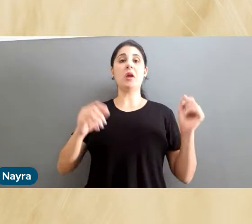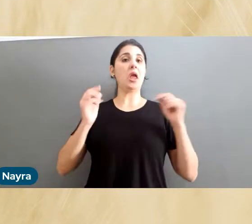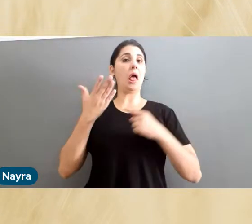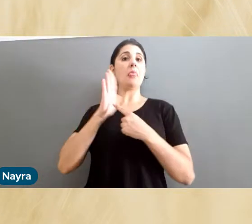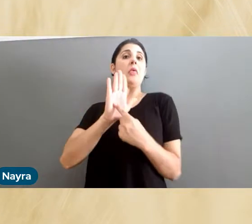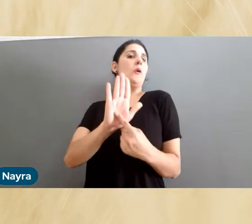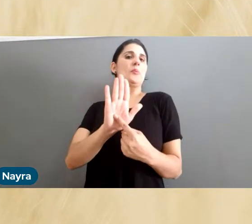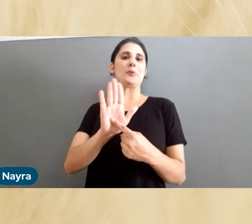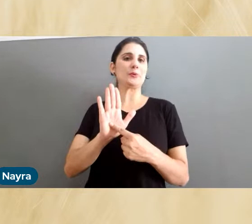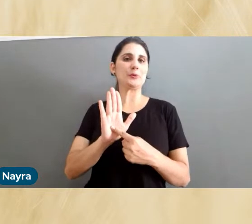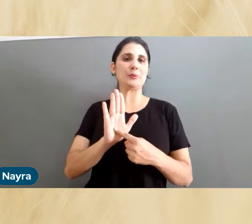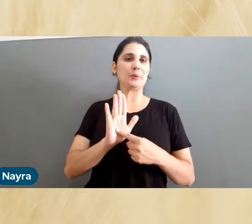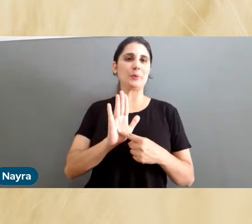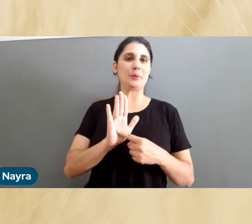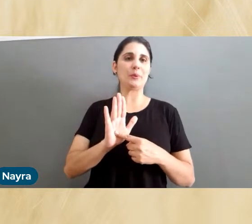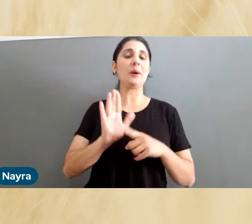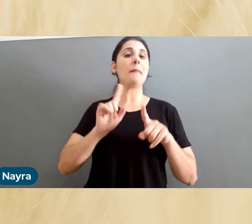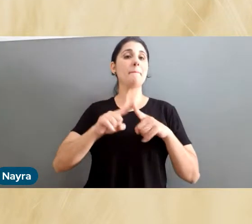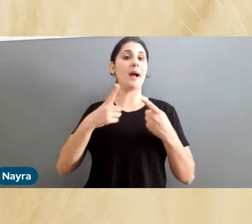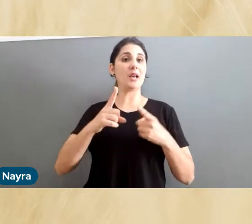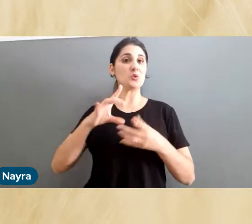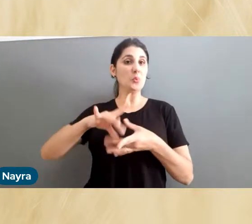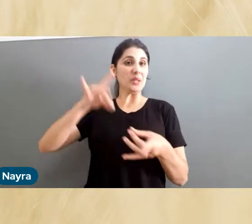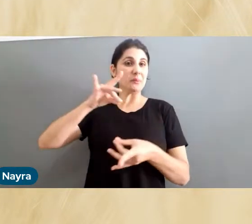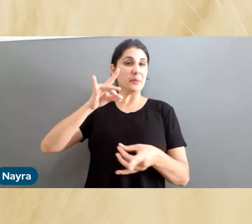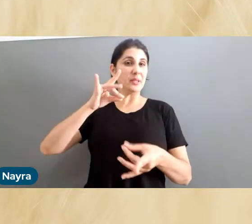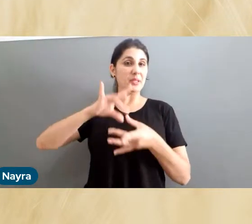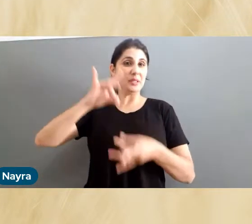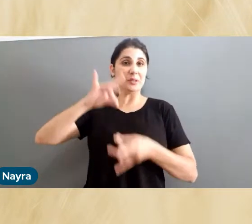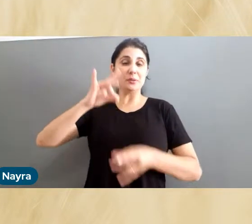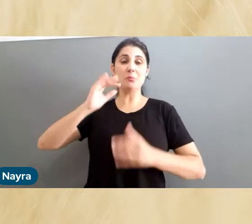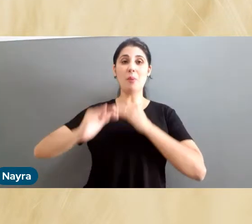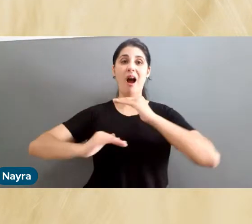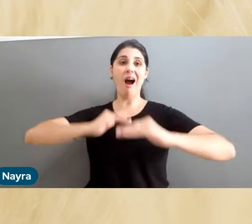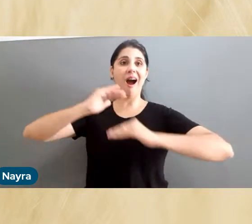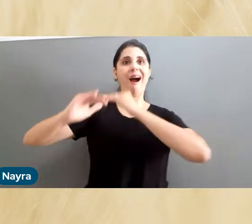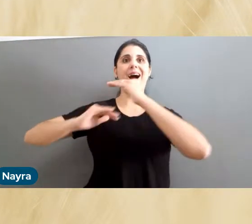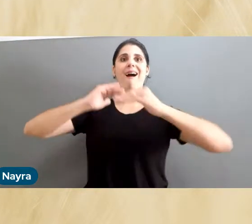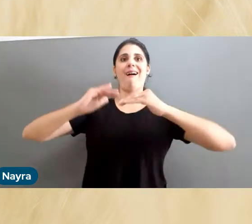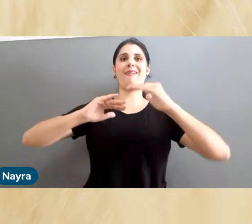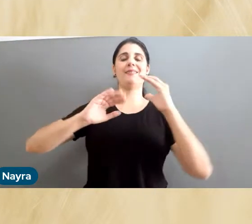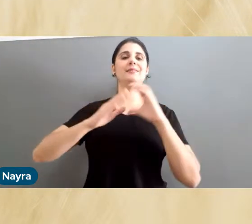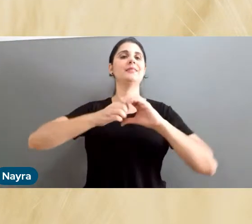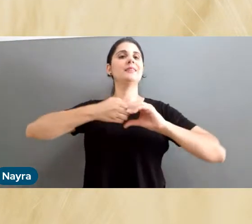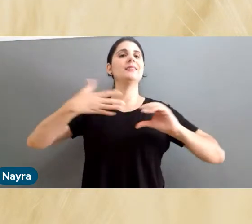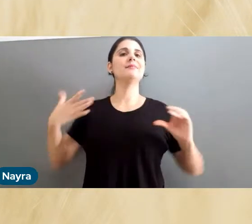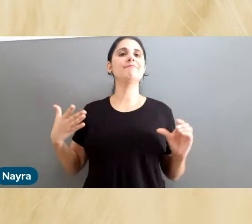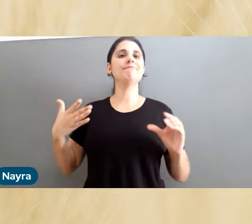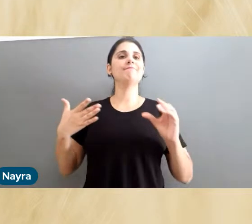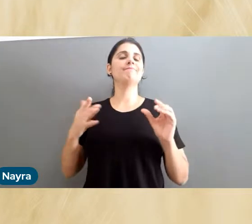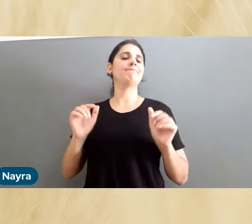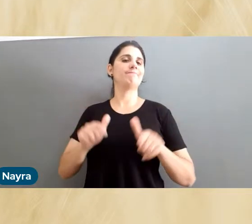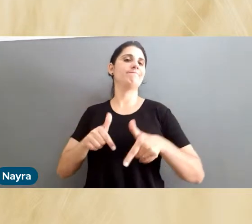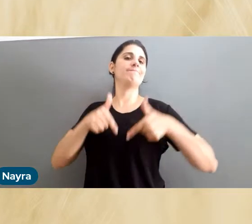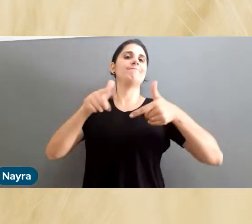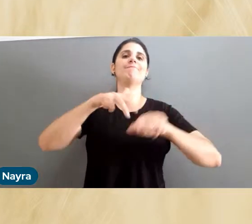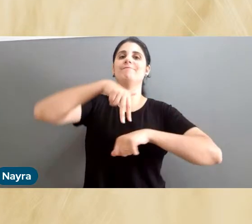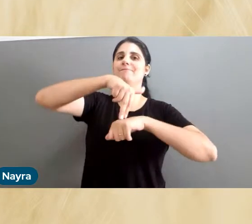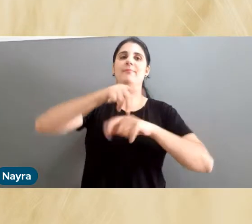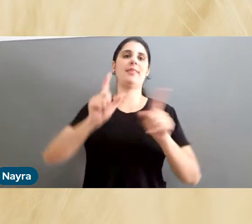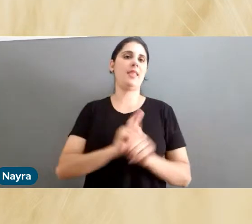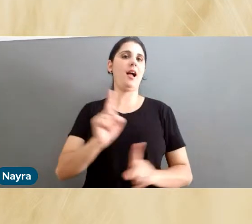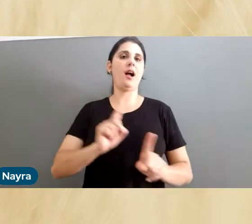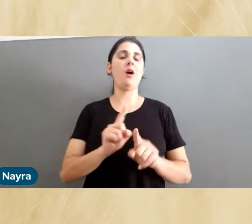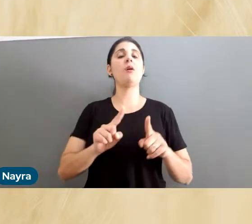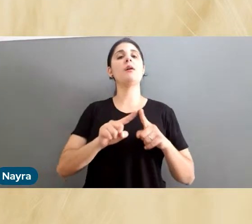fama ou da publicidade. Ou seja, não é a caracterização de grandes lances sociais que vai